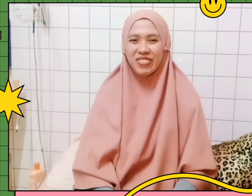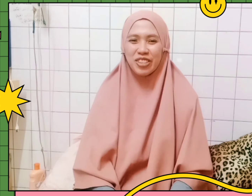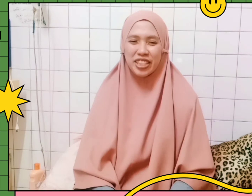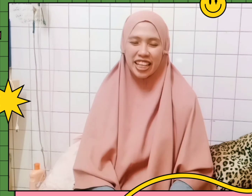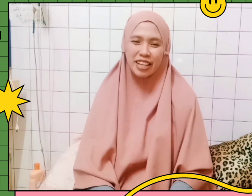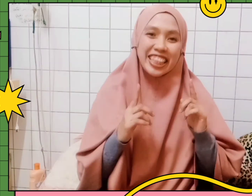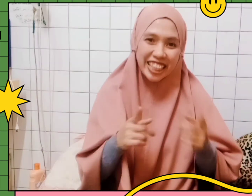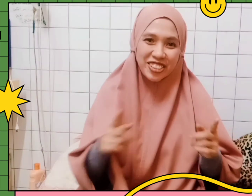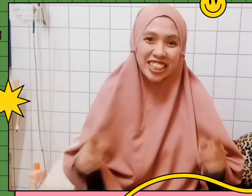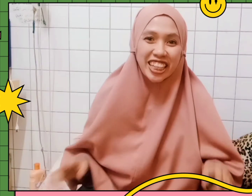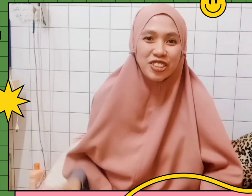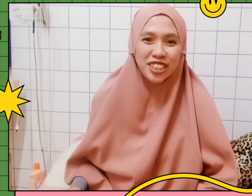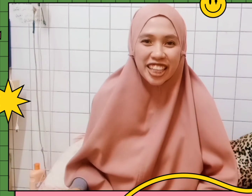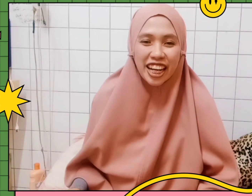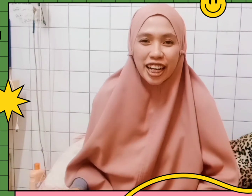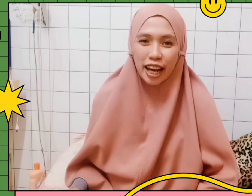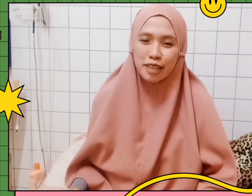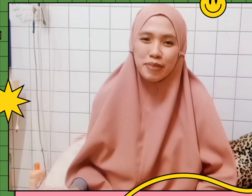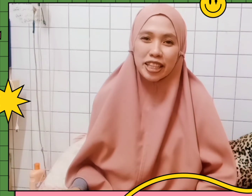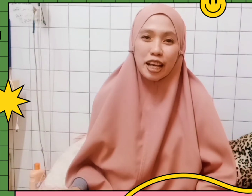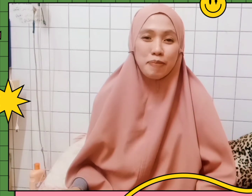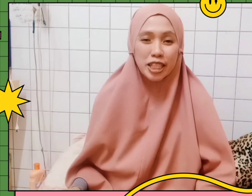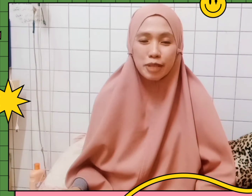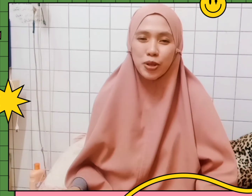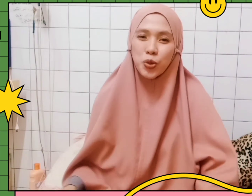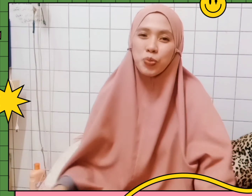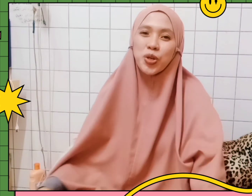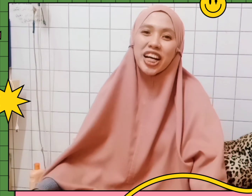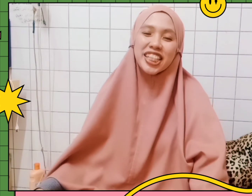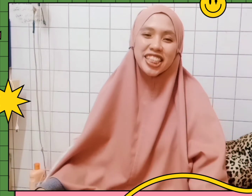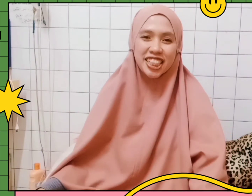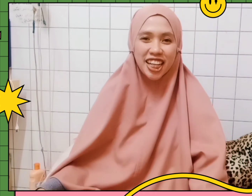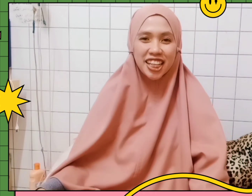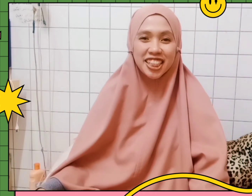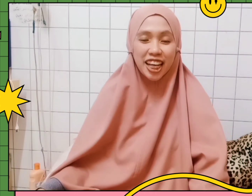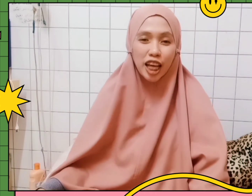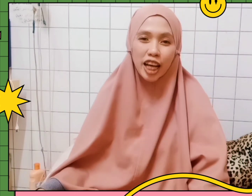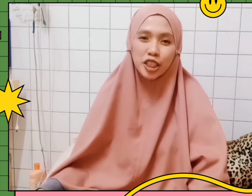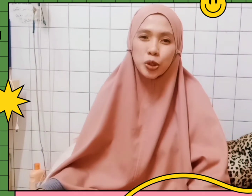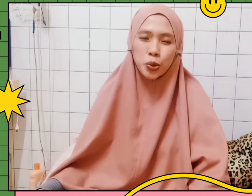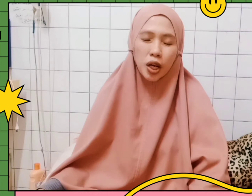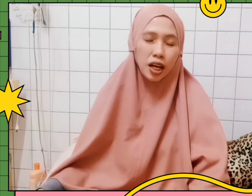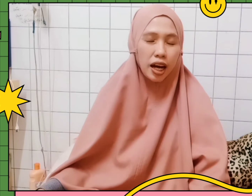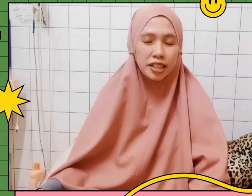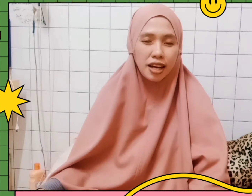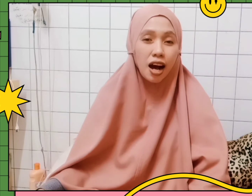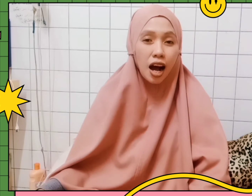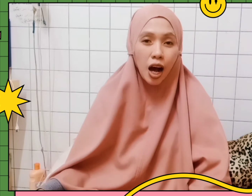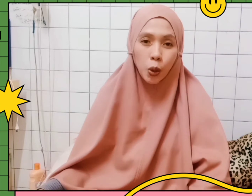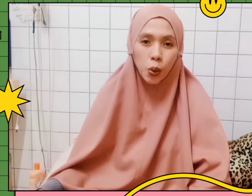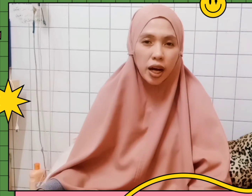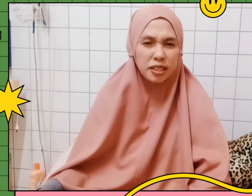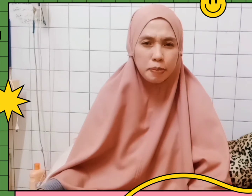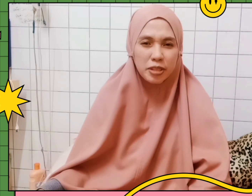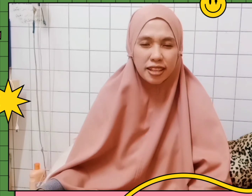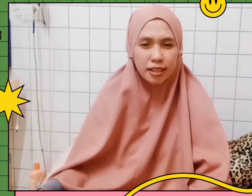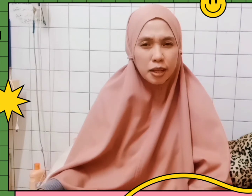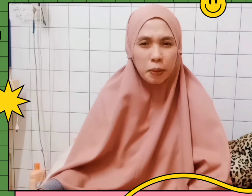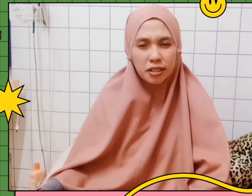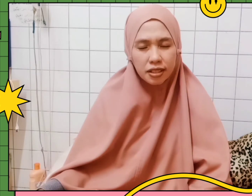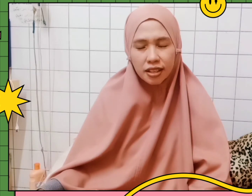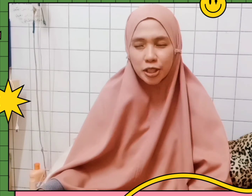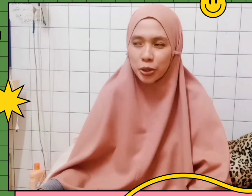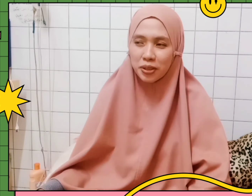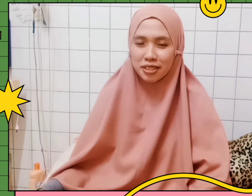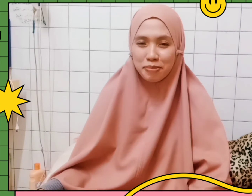gitu ya teman-teman ya. Terus selanjutnya kalimat yang masih berhubungan dengan kata hanya juga ada, aku hanya bicara